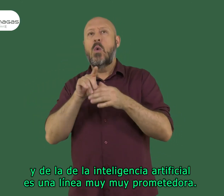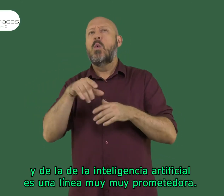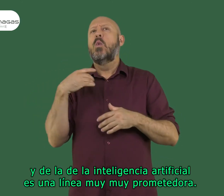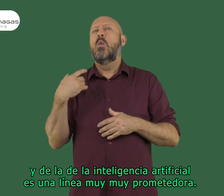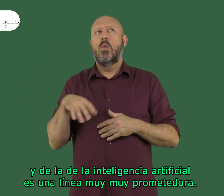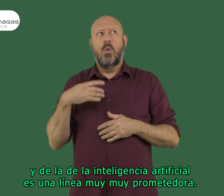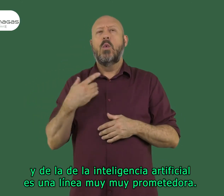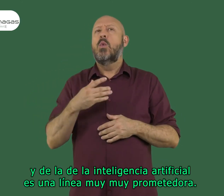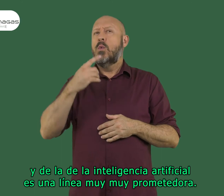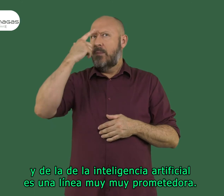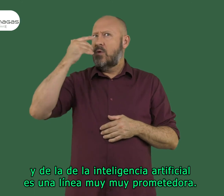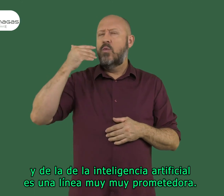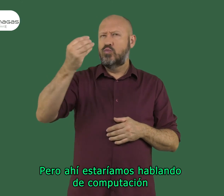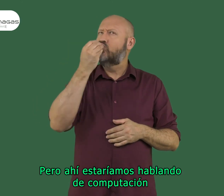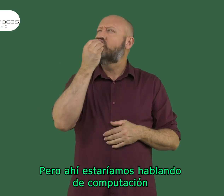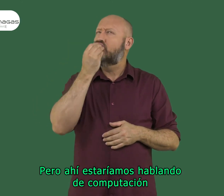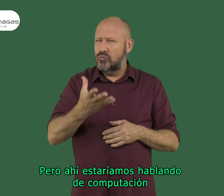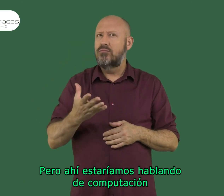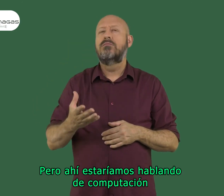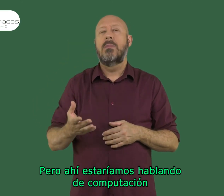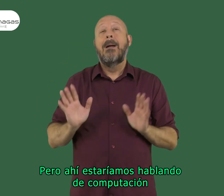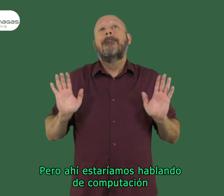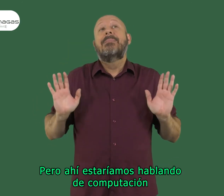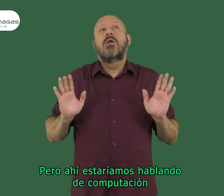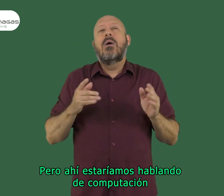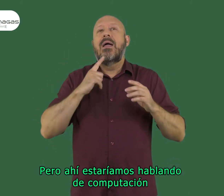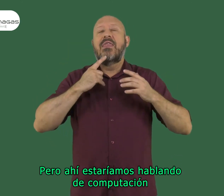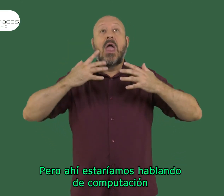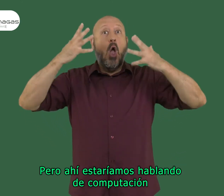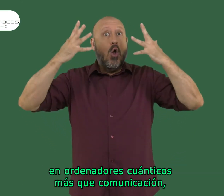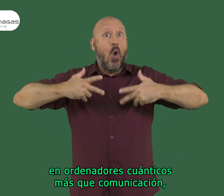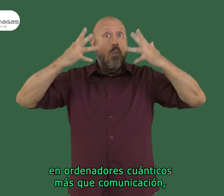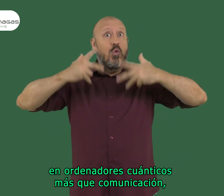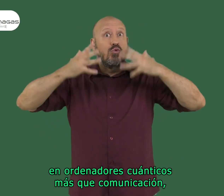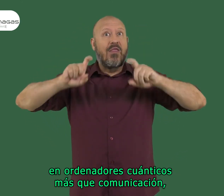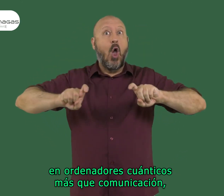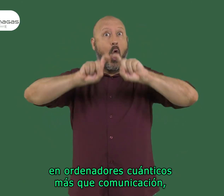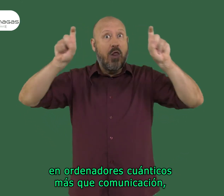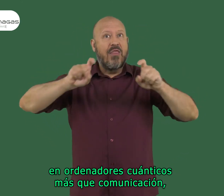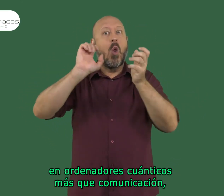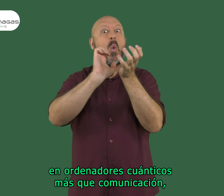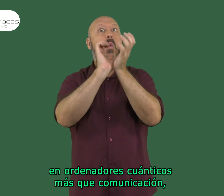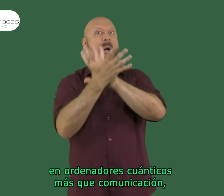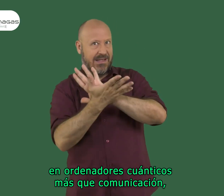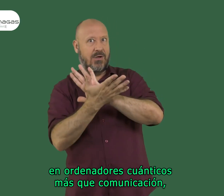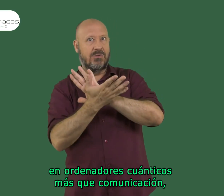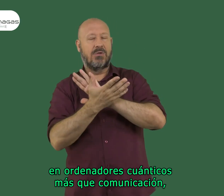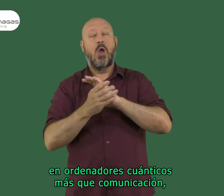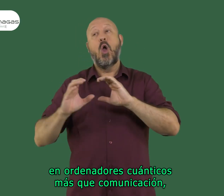línea muy, muy prometedora, pero ahí estaríamos hablando de computación en ordenadores cuánticos, más